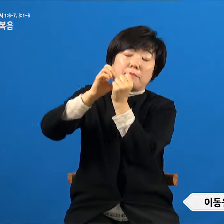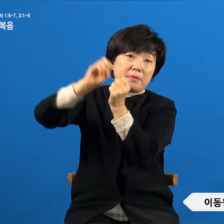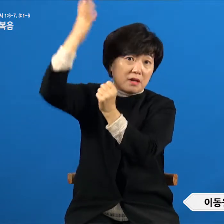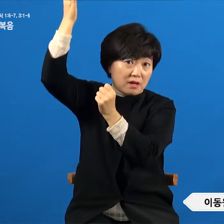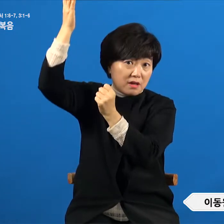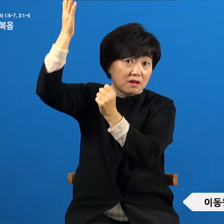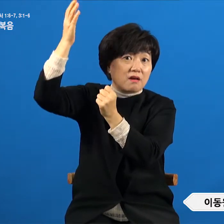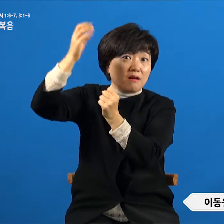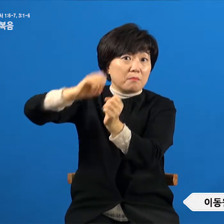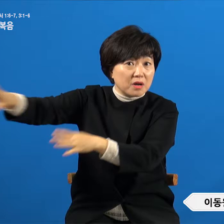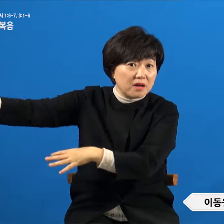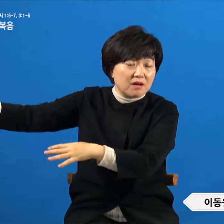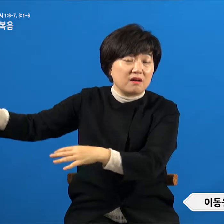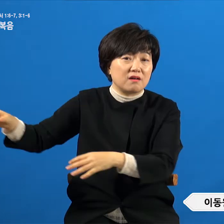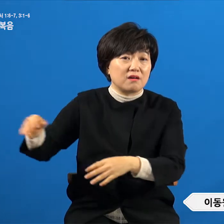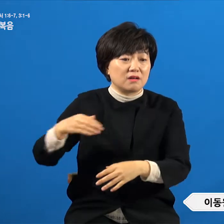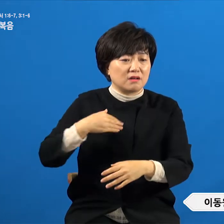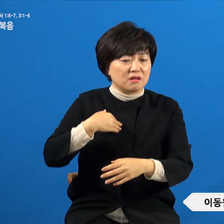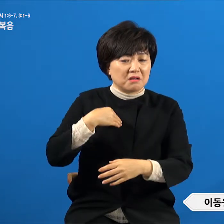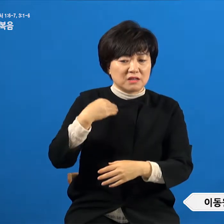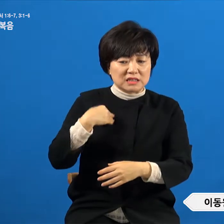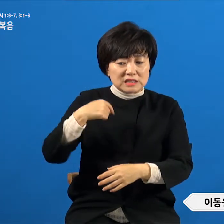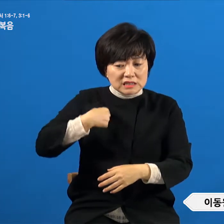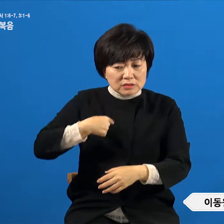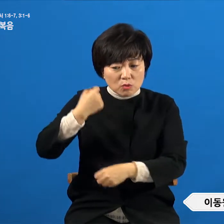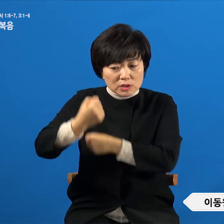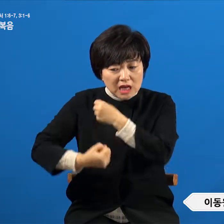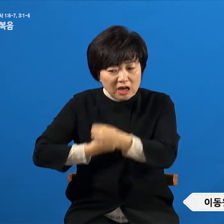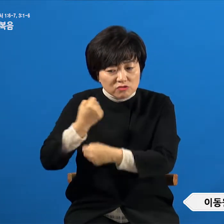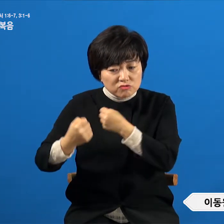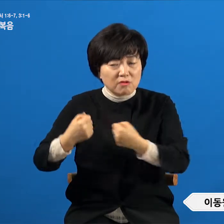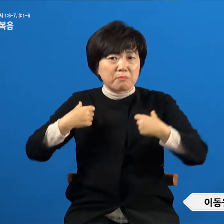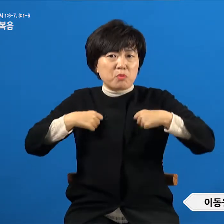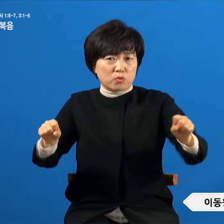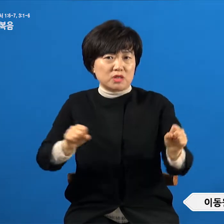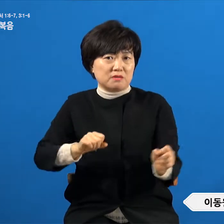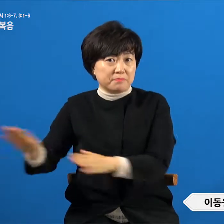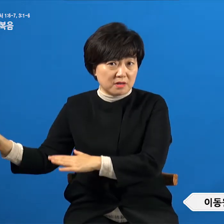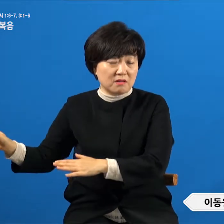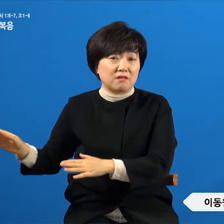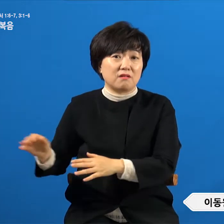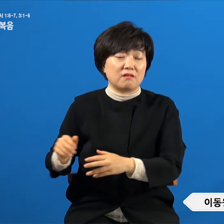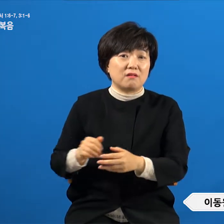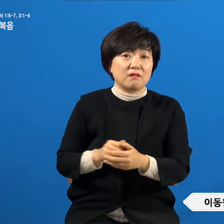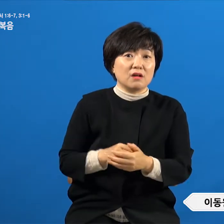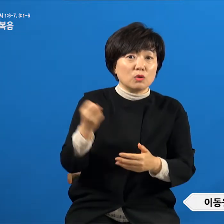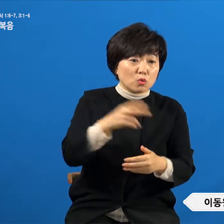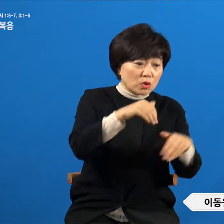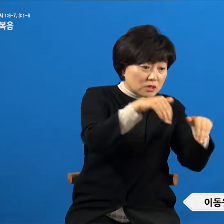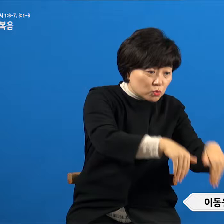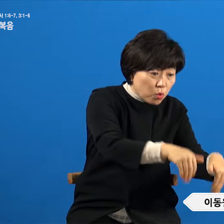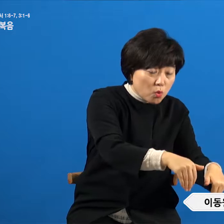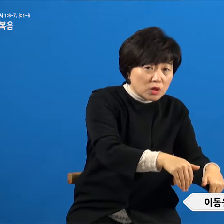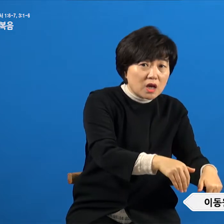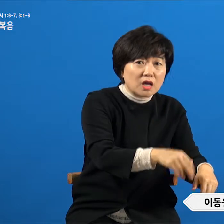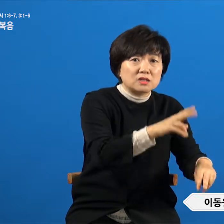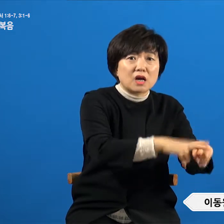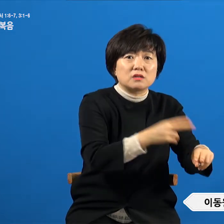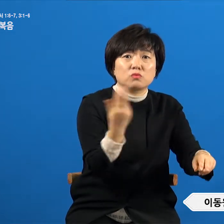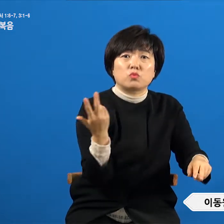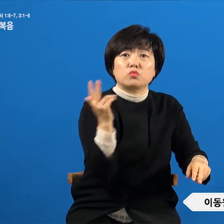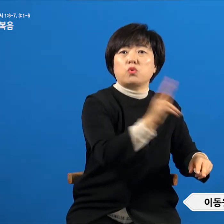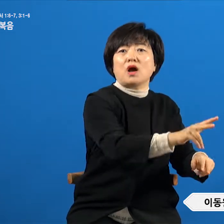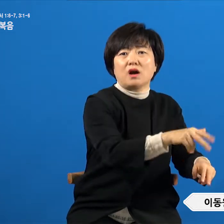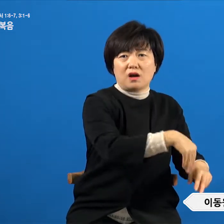것입니다. 그리고 그들 스스로 자유를 포기하고 있었다는 것입니다. 그리고 이제 그들이 다시 종의 자리로